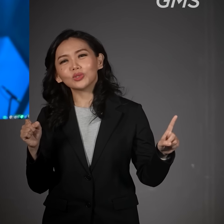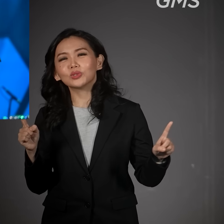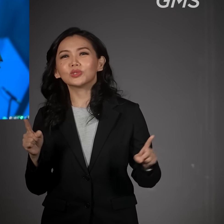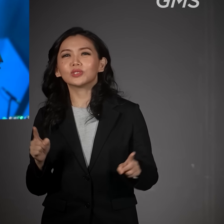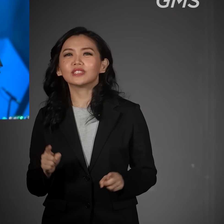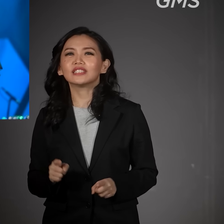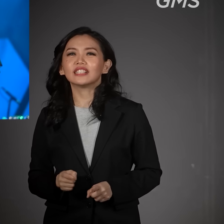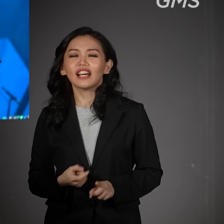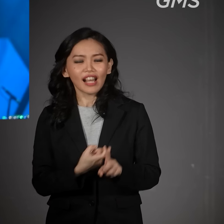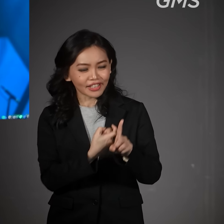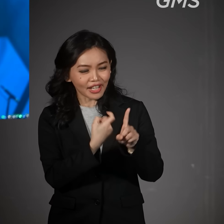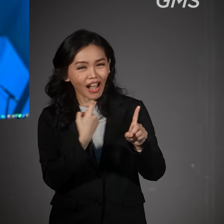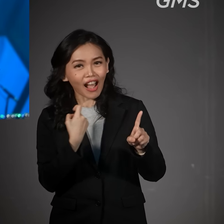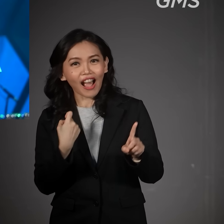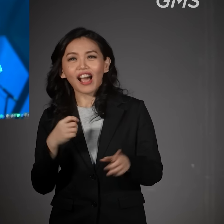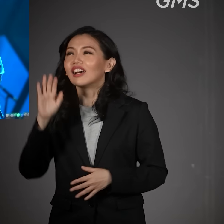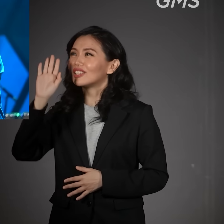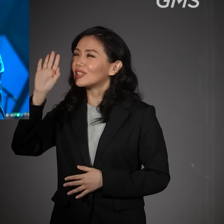jauh